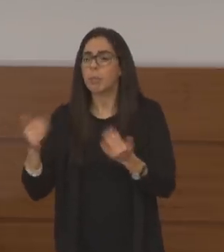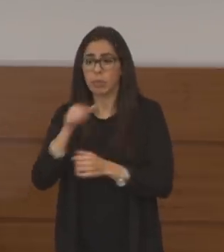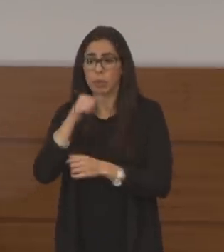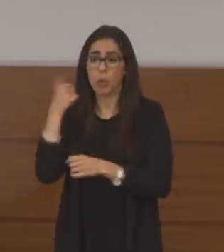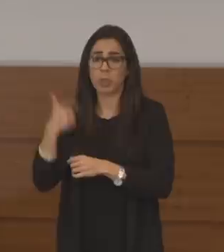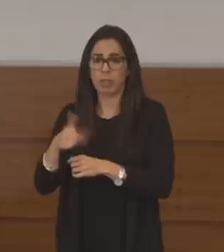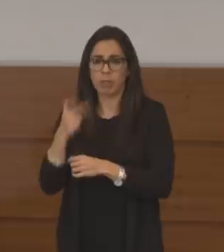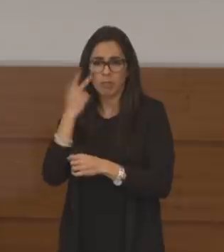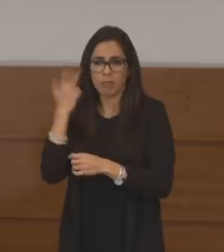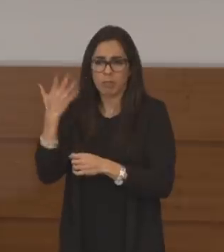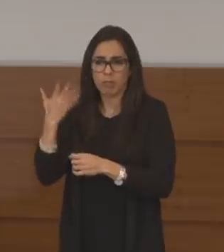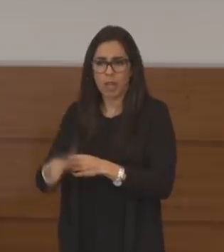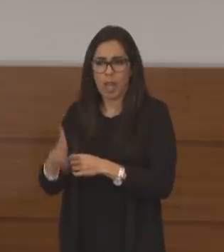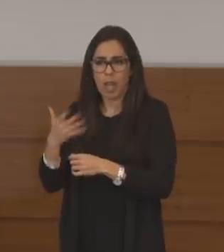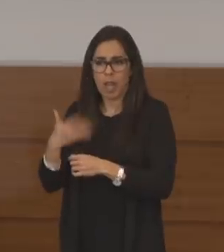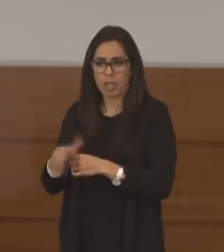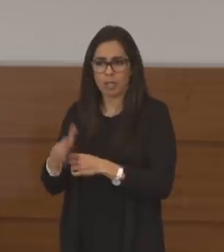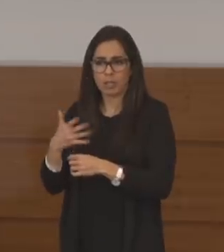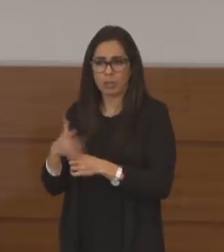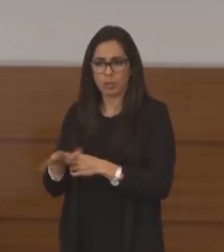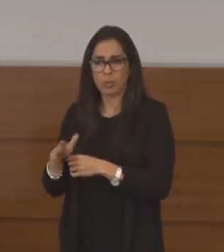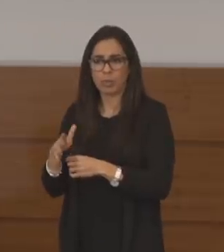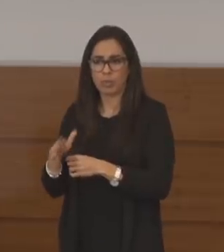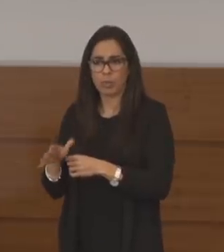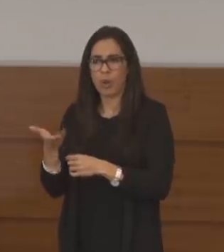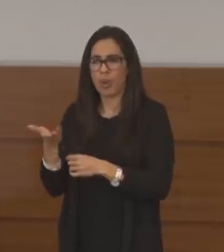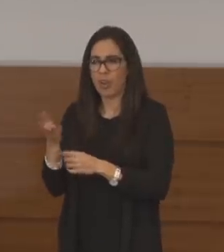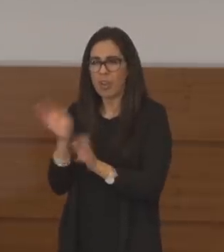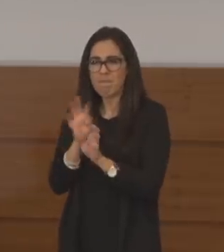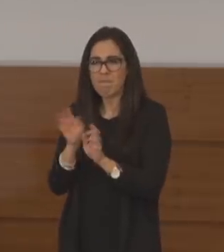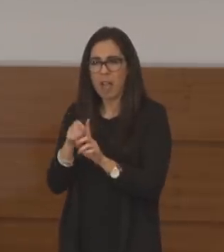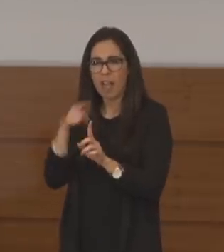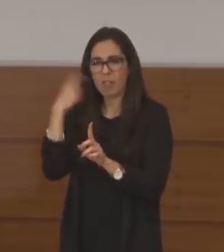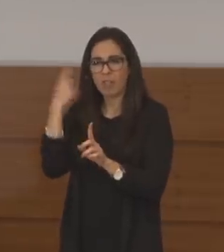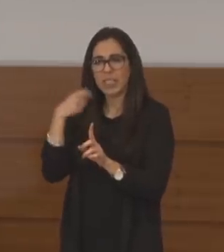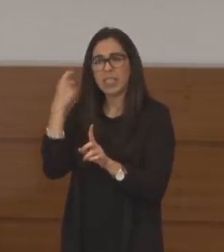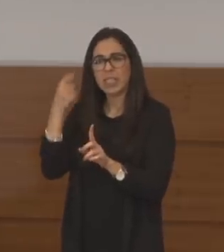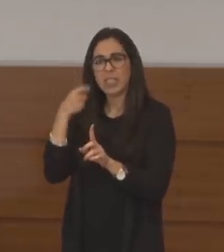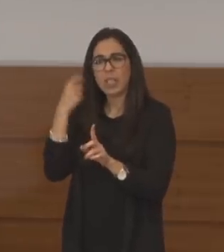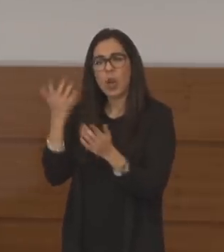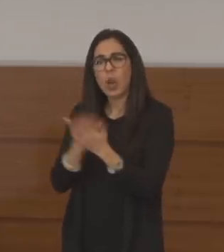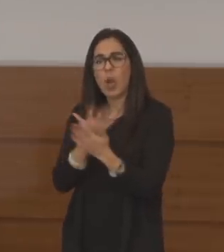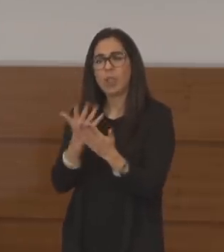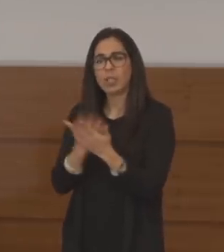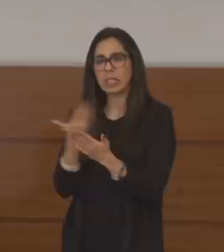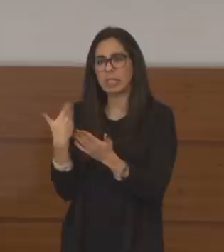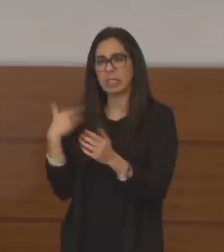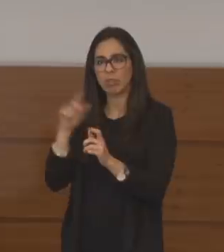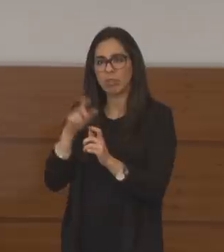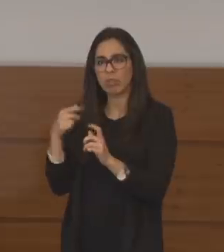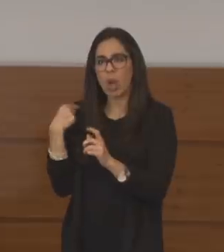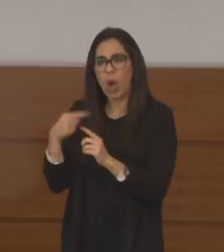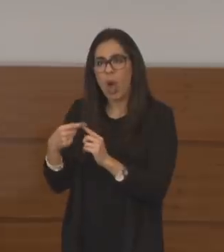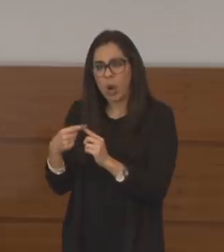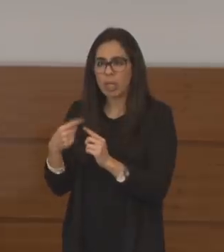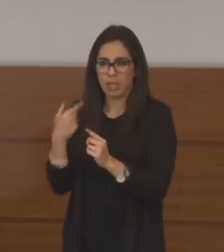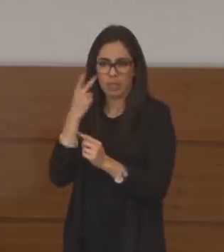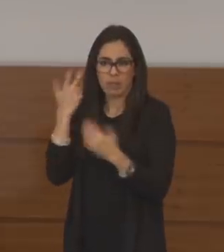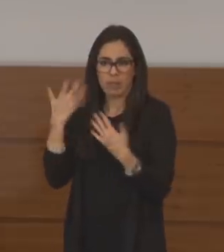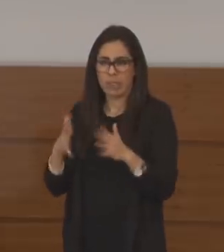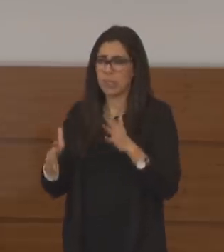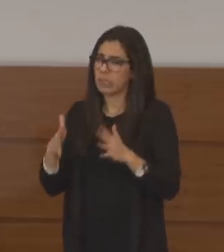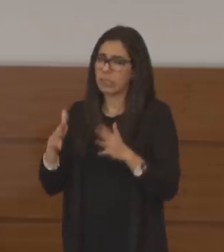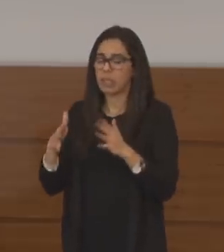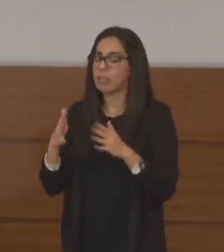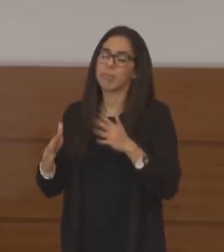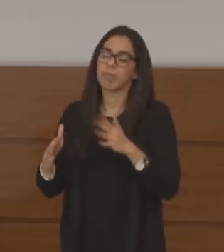abbiamo visto anche in qualche immagine o in qualche notizia che è stata diffusa dagli organi informazioni